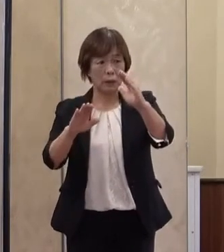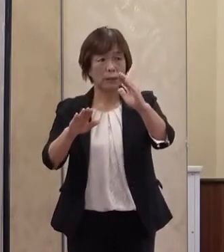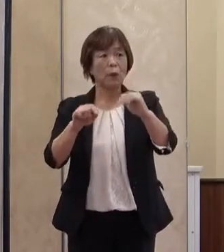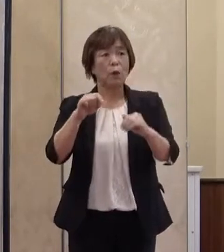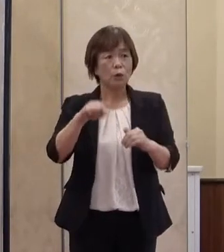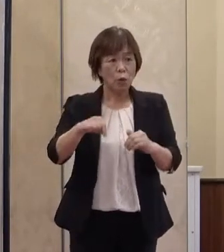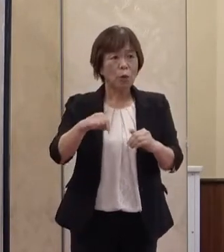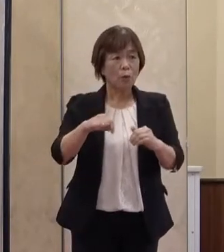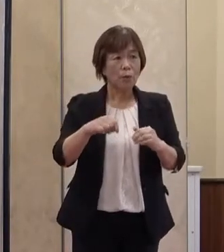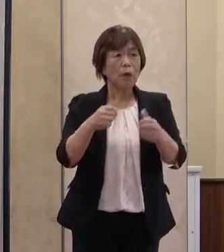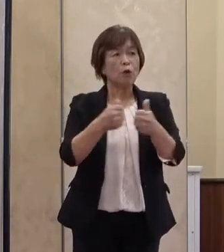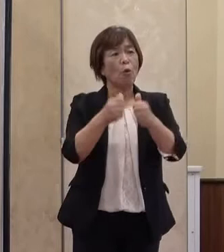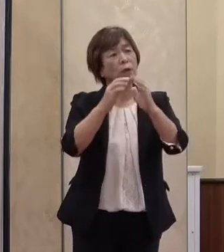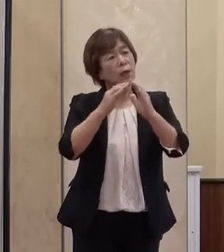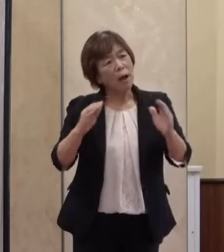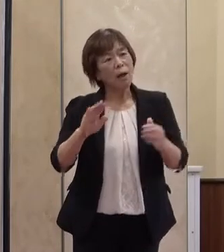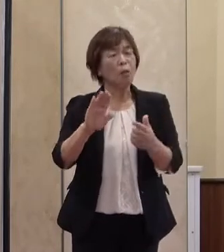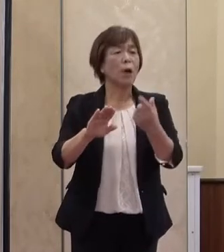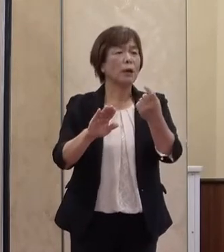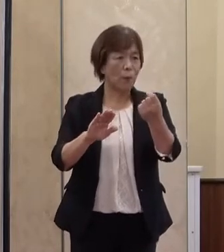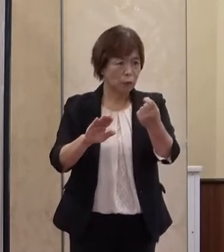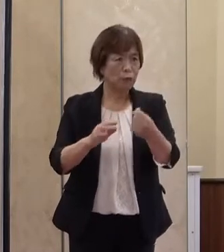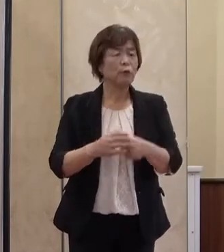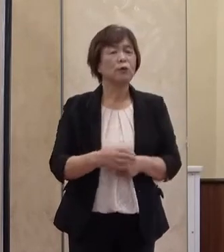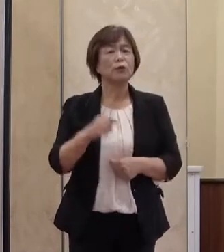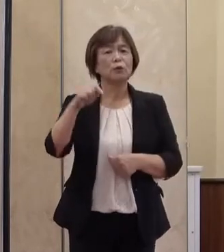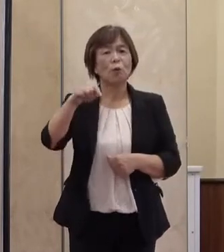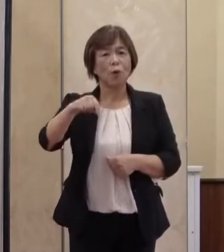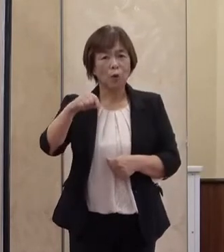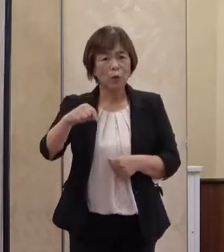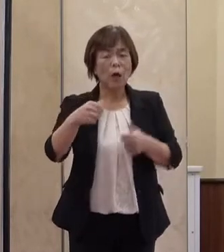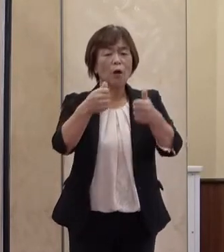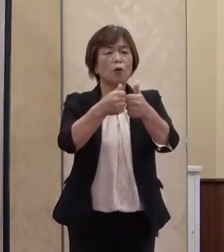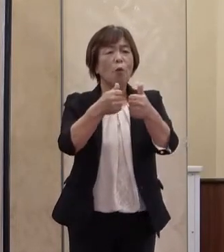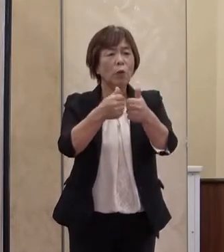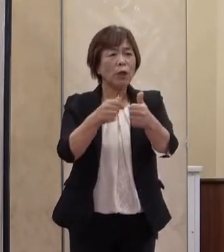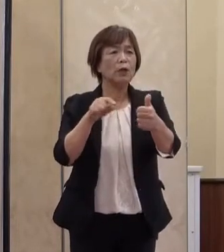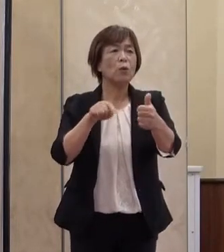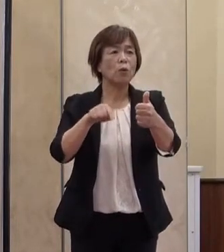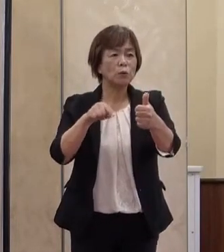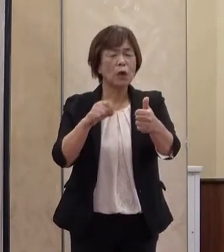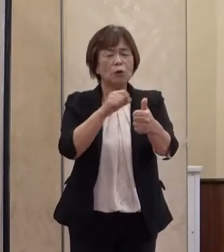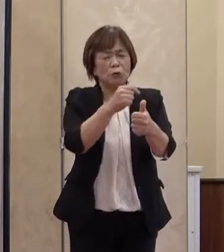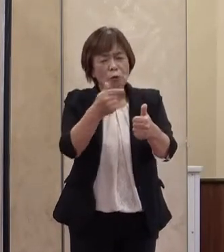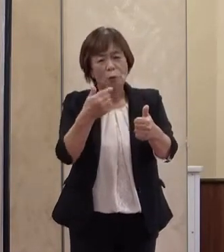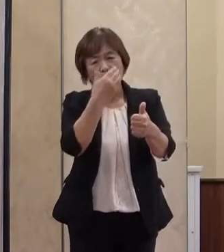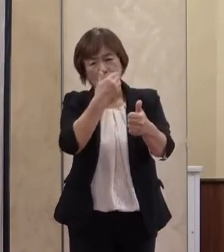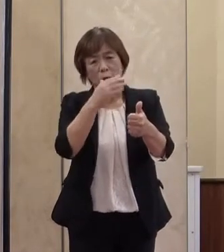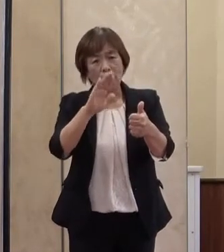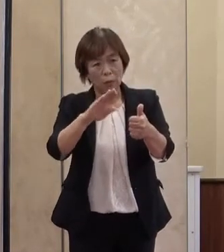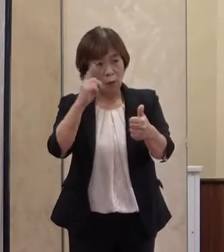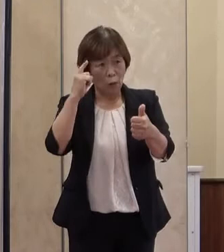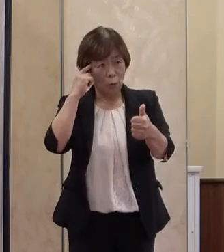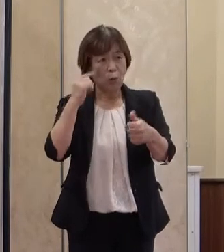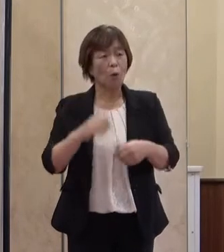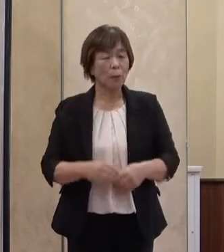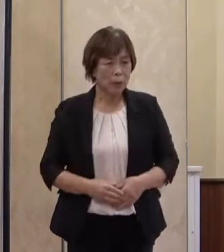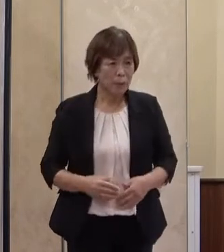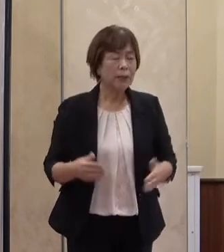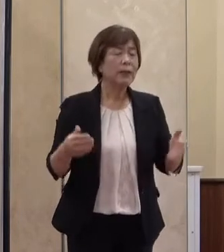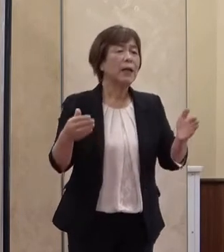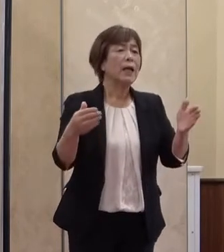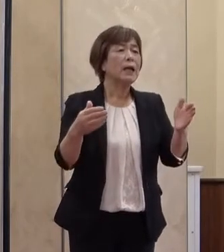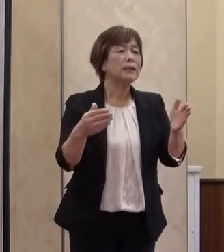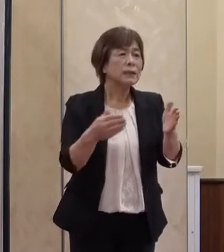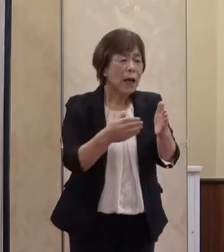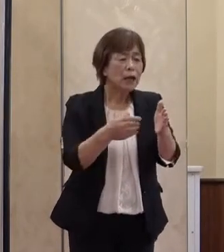議会というのも当然ありますし、その協議というのは非常に重要だろうとは思っています。ただ最終